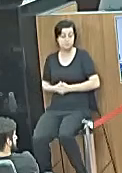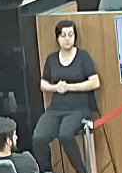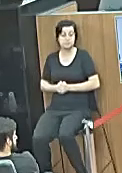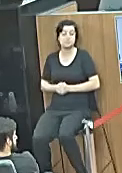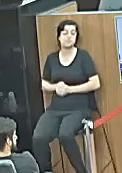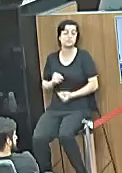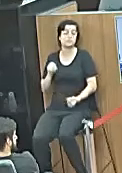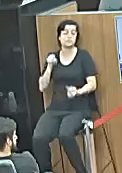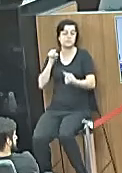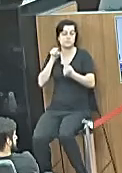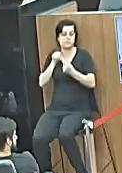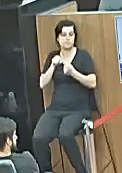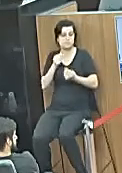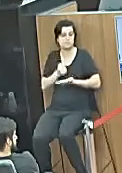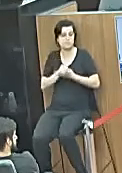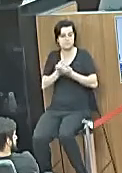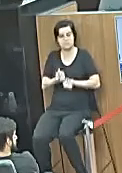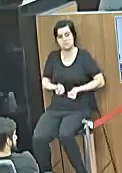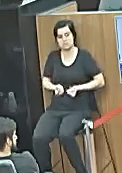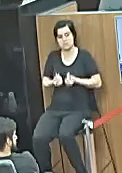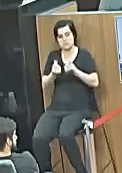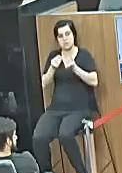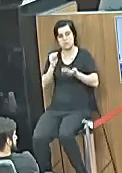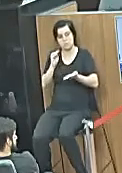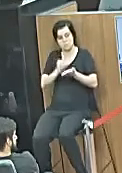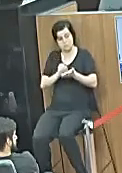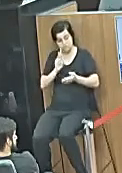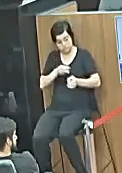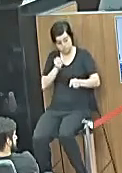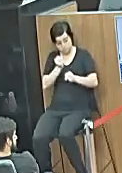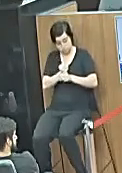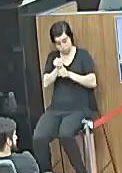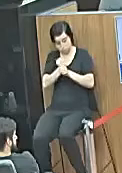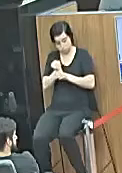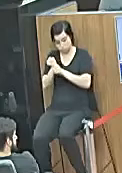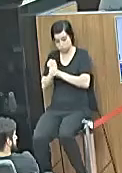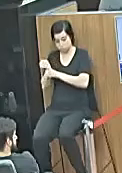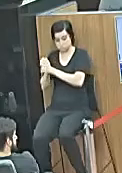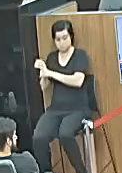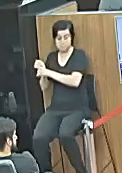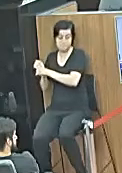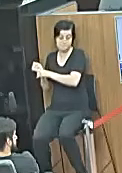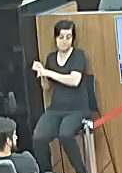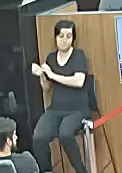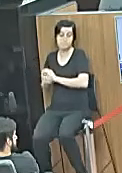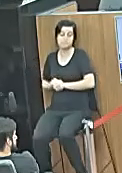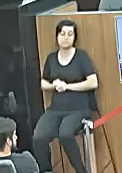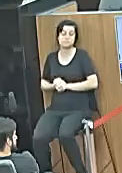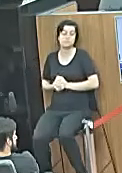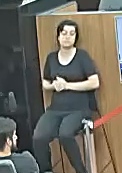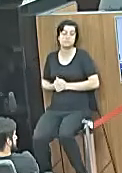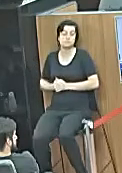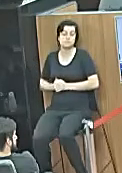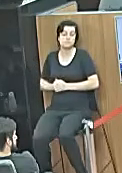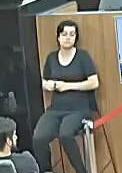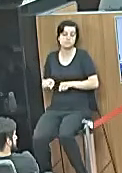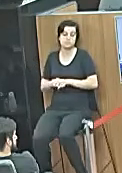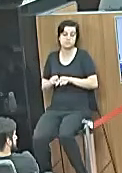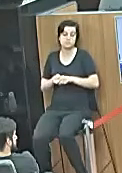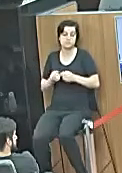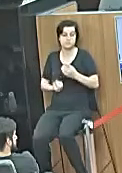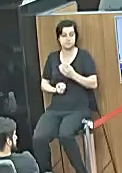financiar a instalação da feira anualmente criar a ação no âmbito do programa